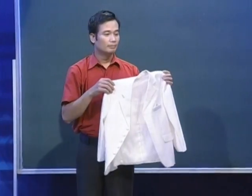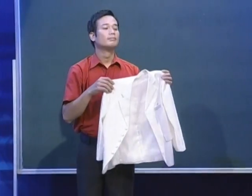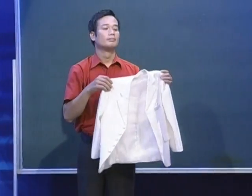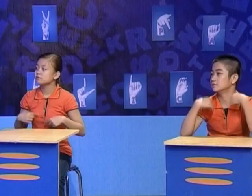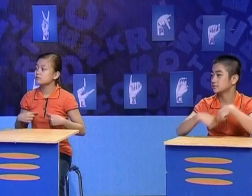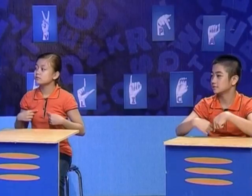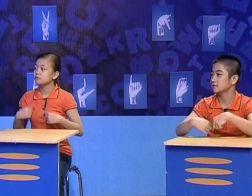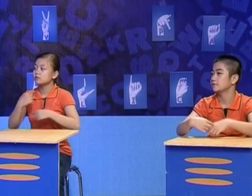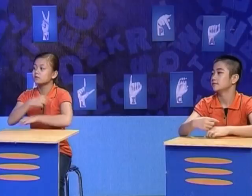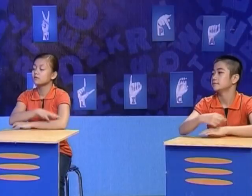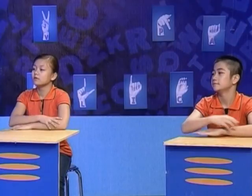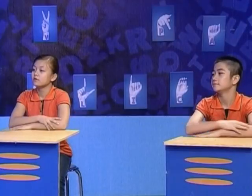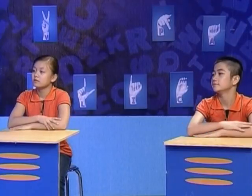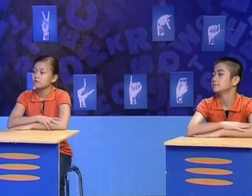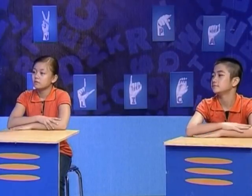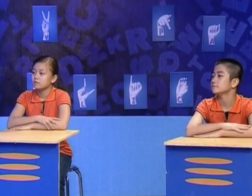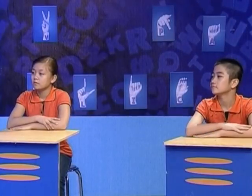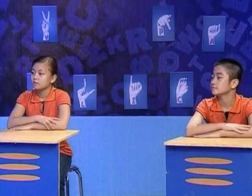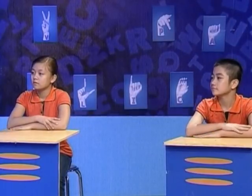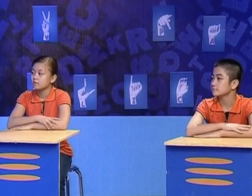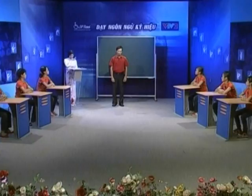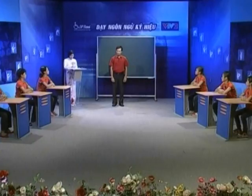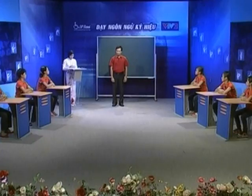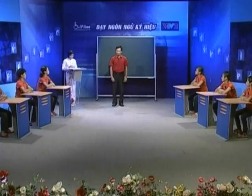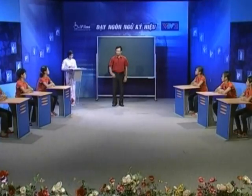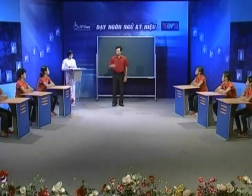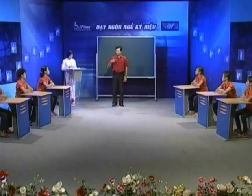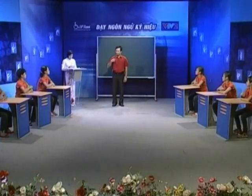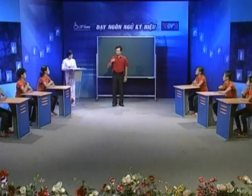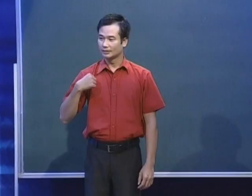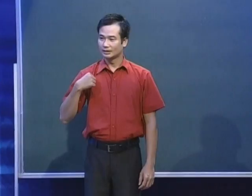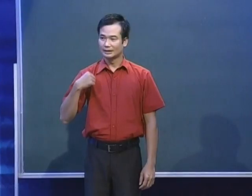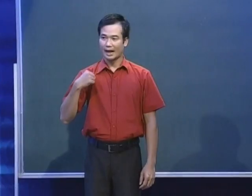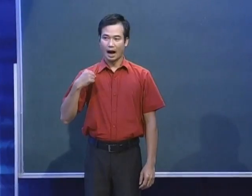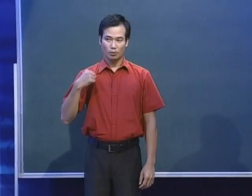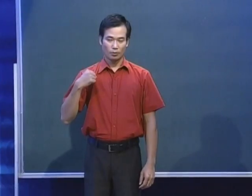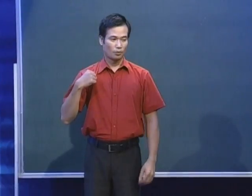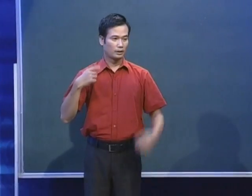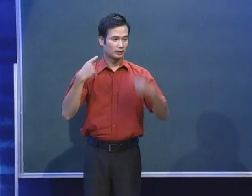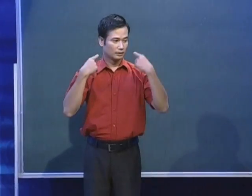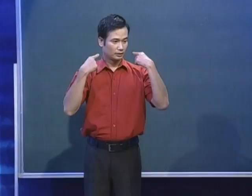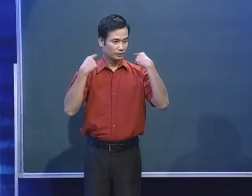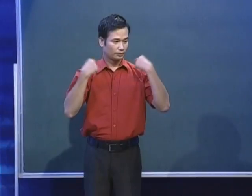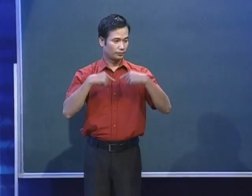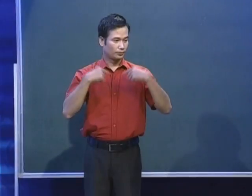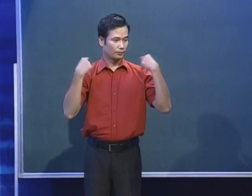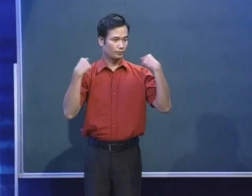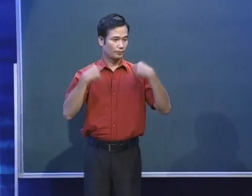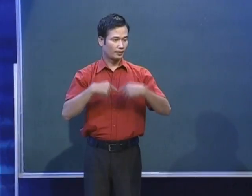Đúng rồi, đây là áo com lê. Chúng ta cùng học ký hiệu nhé. Động tác 1, tay phải nắm, ngón cái và ngón trỏ mở